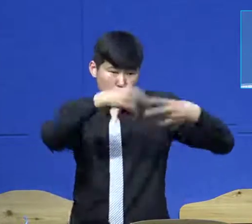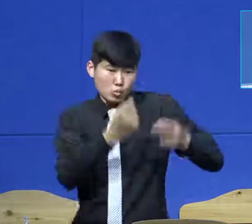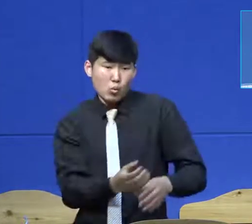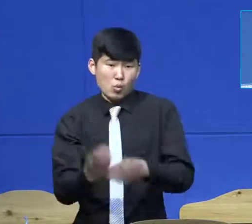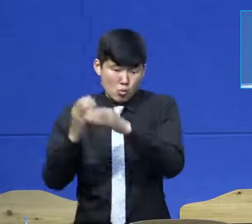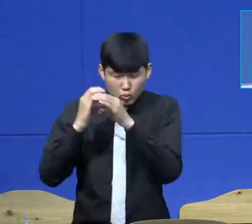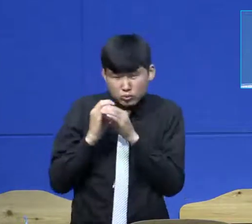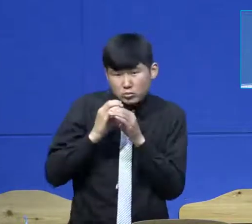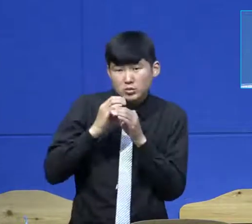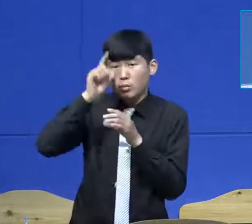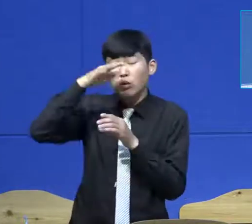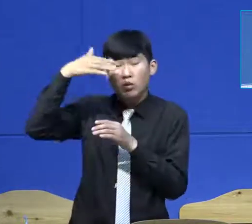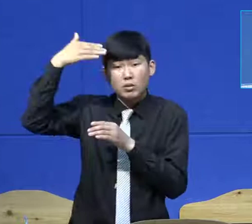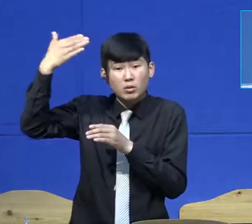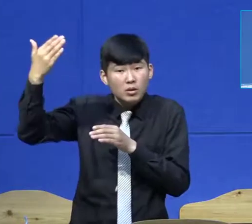хэмж гисэн.